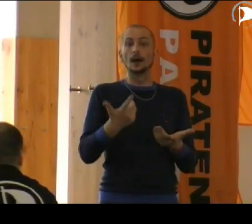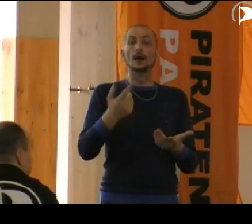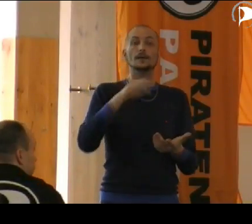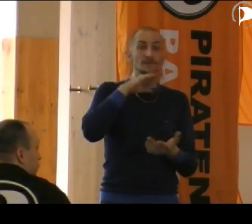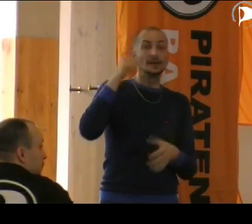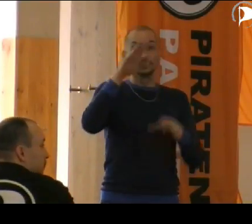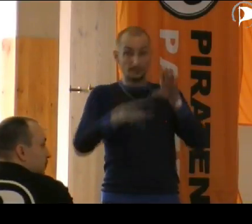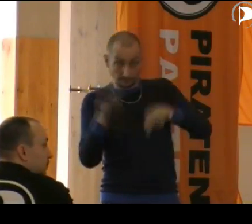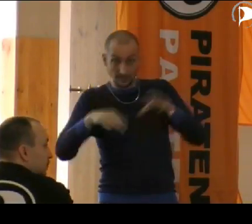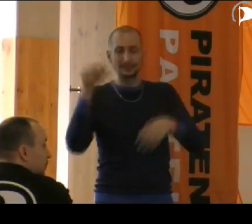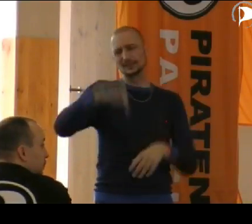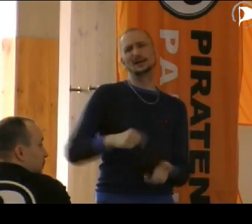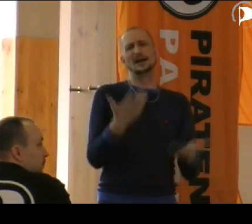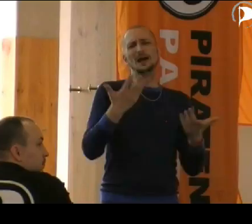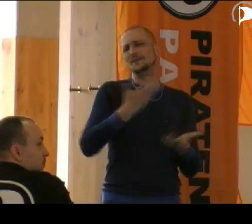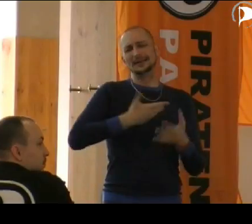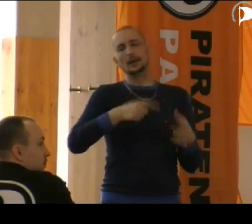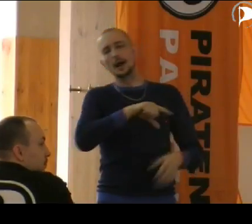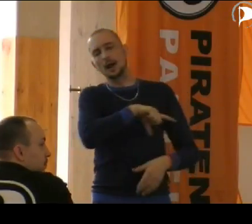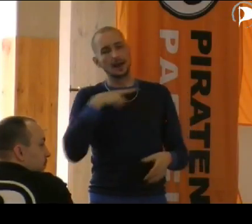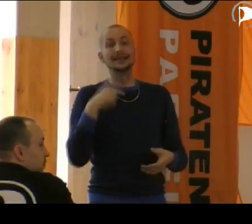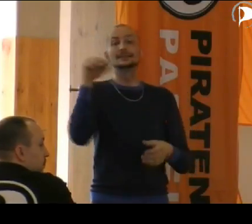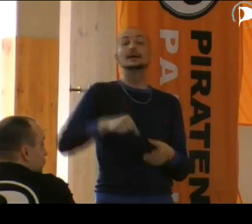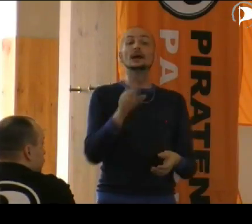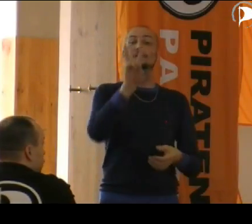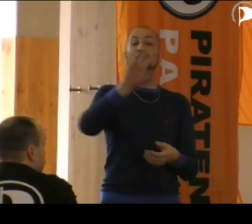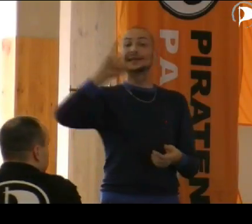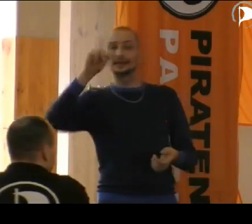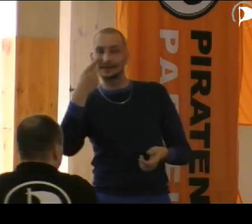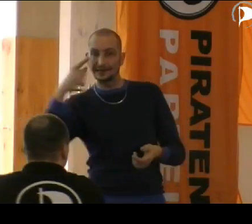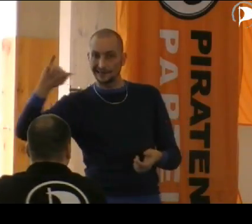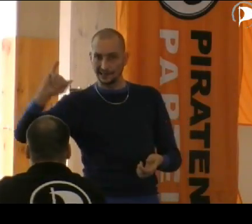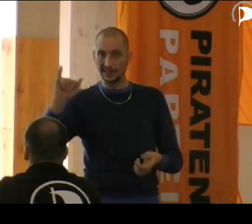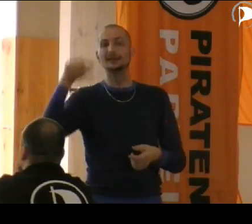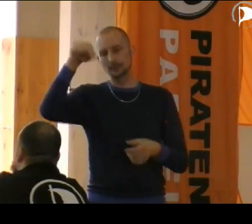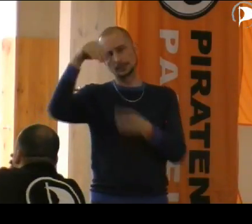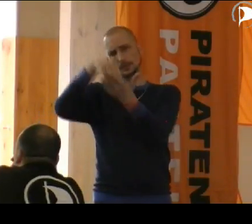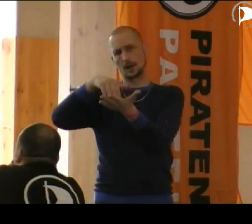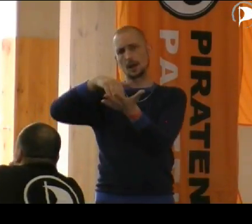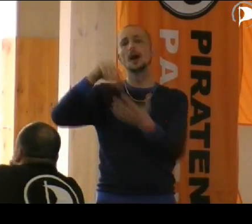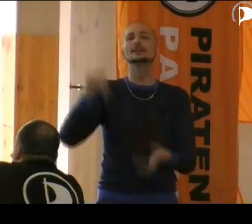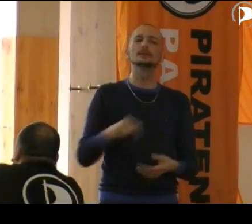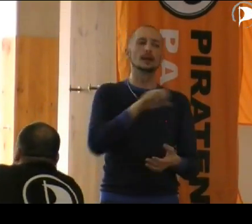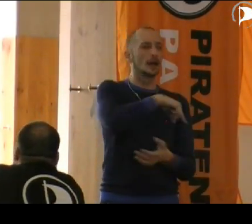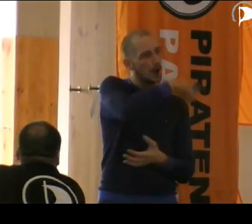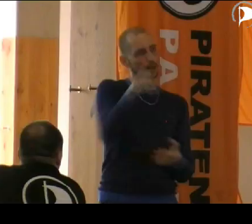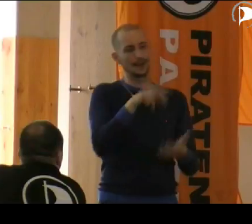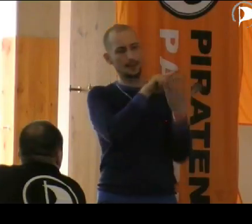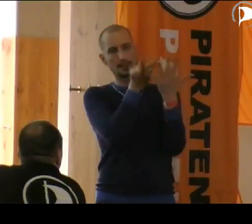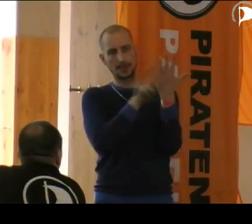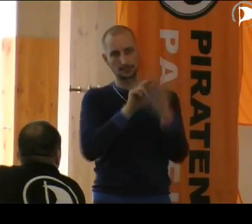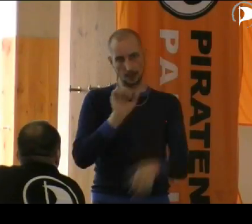gewalt aufhalten meint ich natürlich gibt es schriftliche wiki seit ende januar wahrscheinlich auch jeder nachlesen